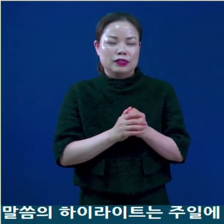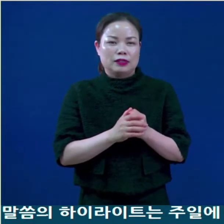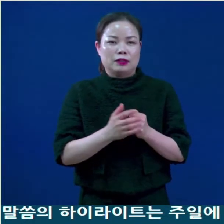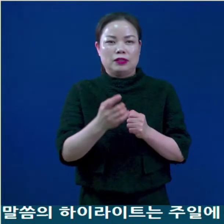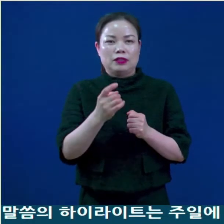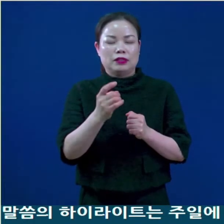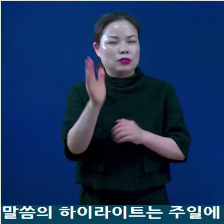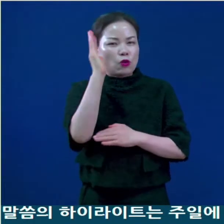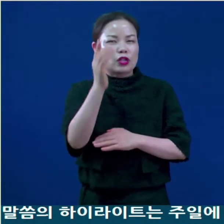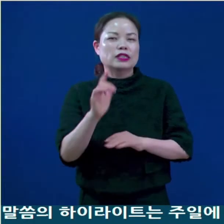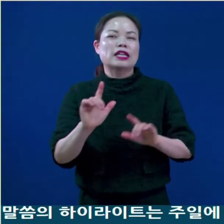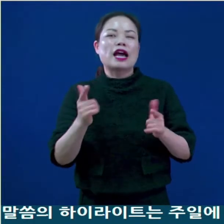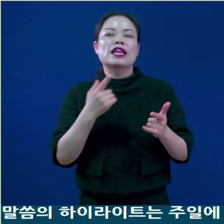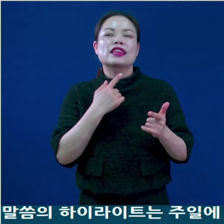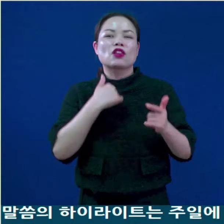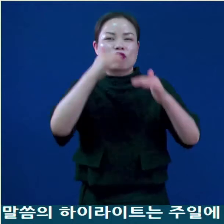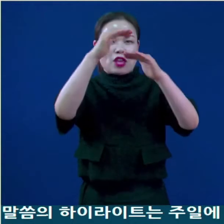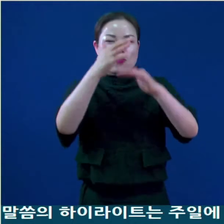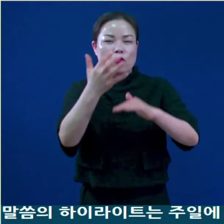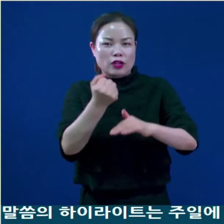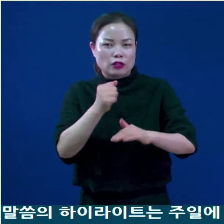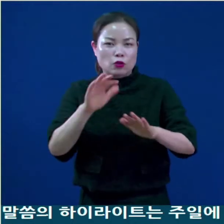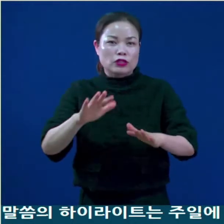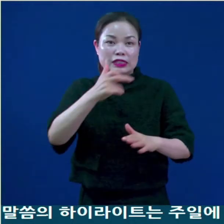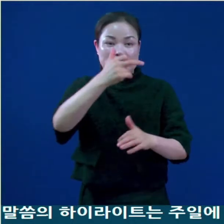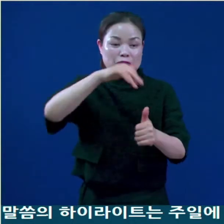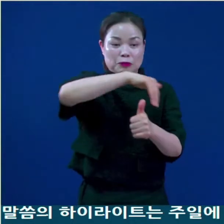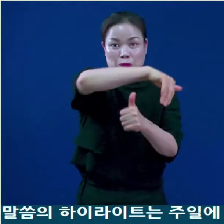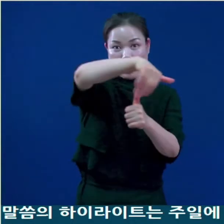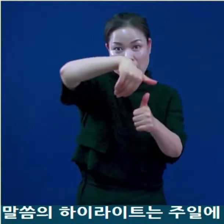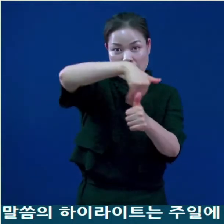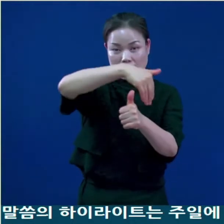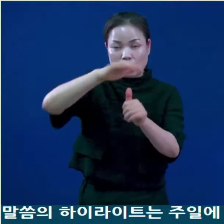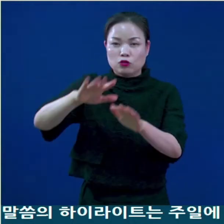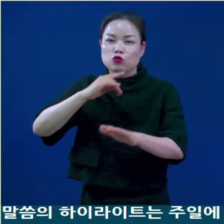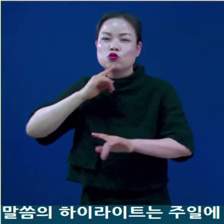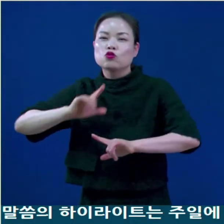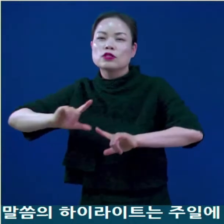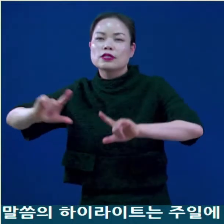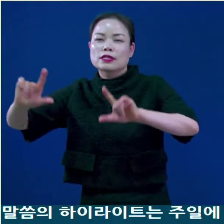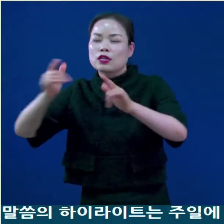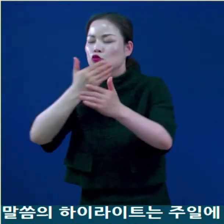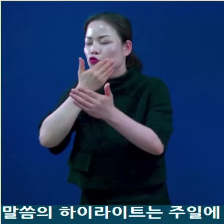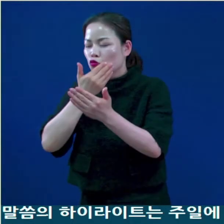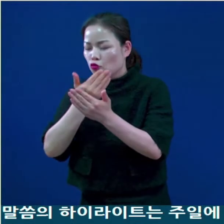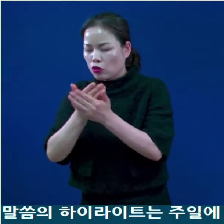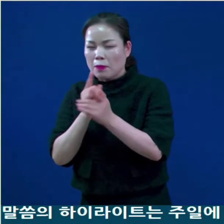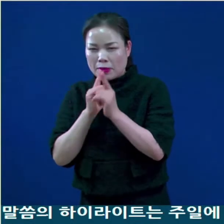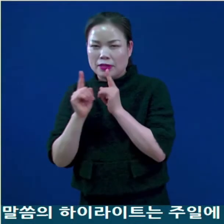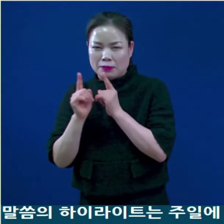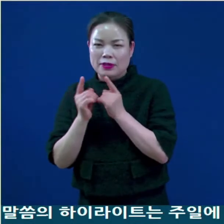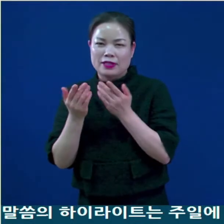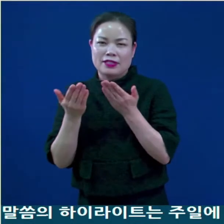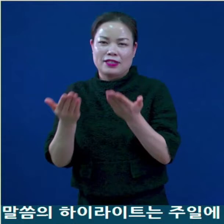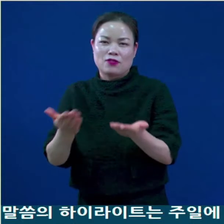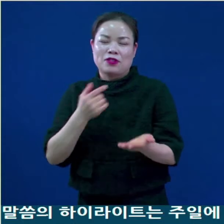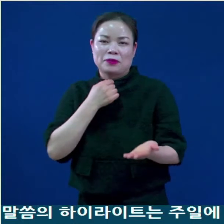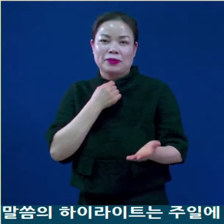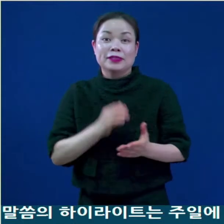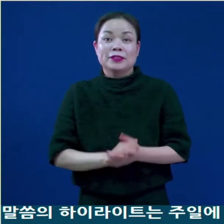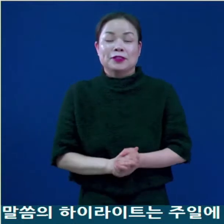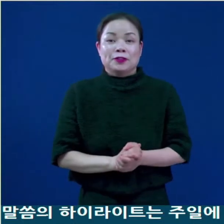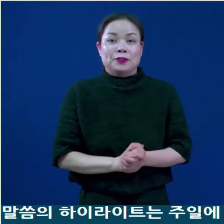다루게 되는데, 그러니까 오늘은 큰 배경이고 오는 주일 말씀이 핵심이다 이렇게 보시면 될 것